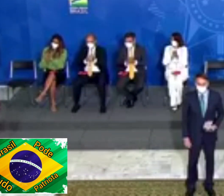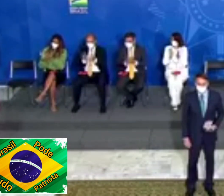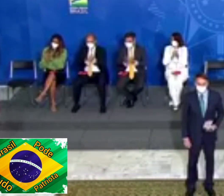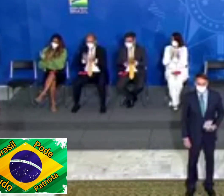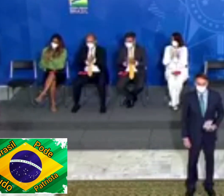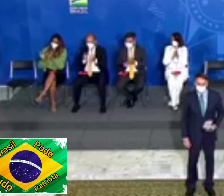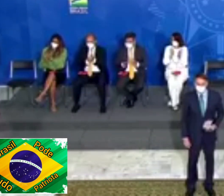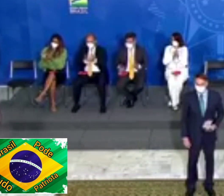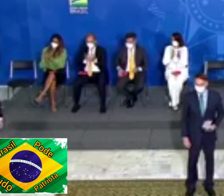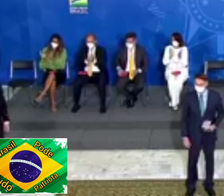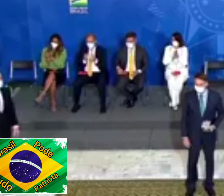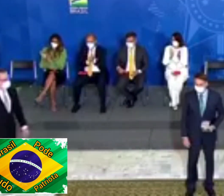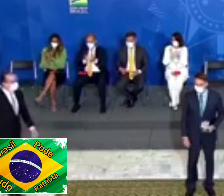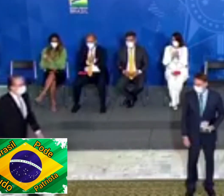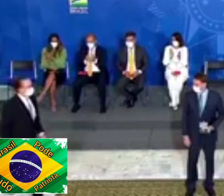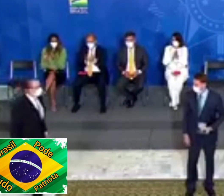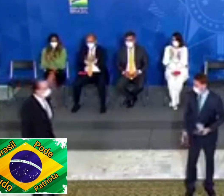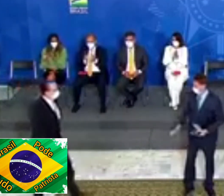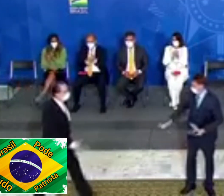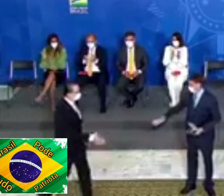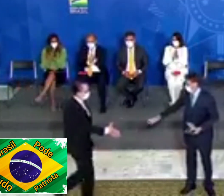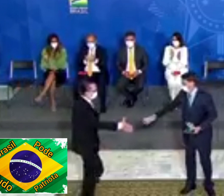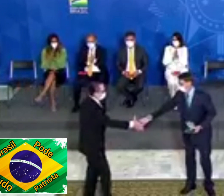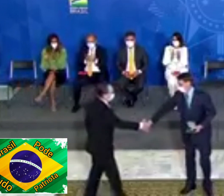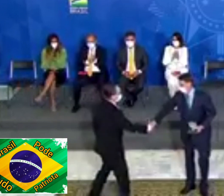Vila Nova Star.